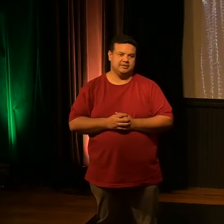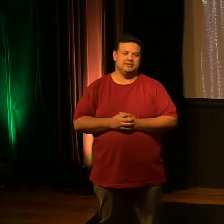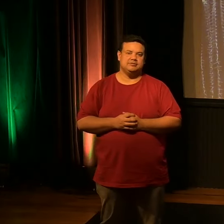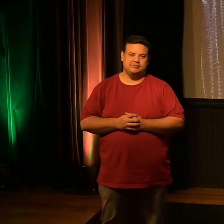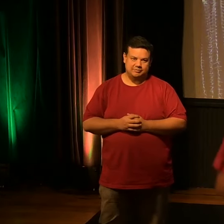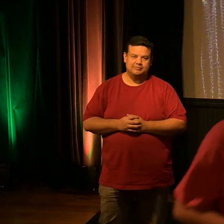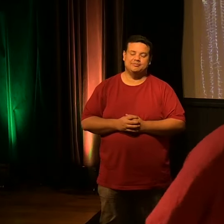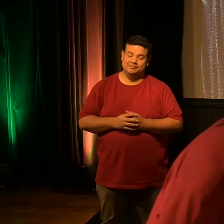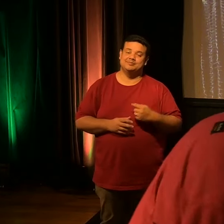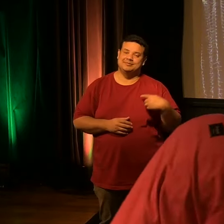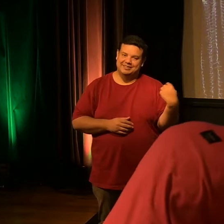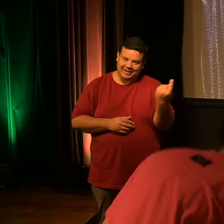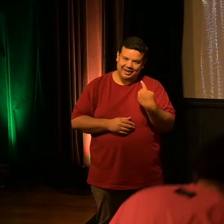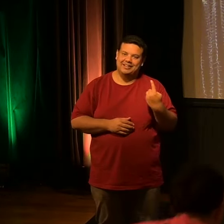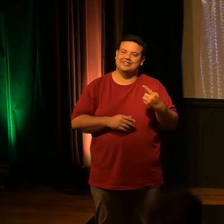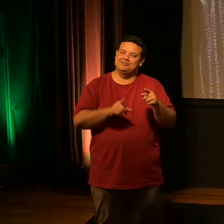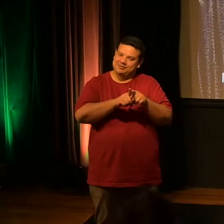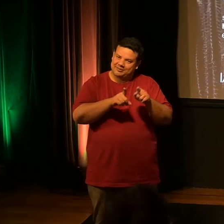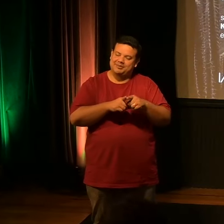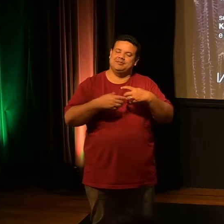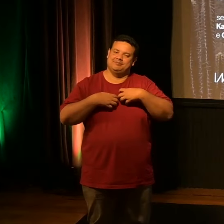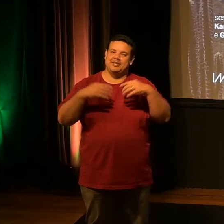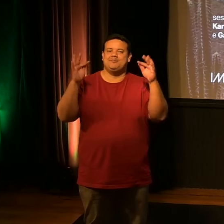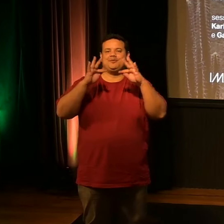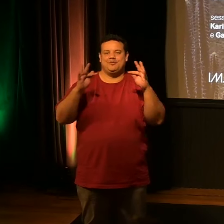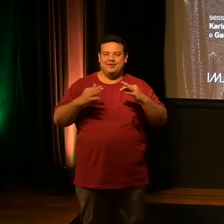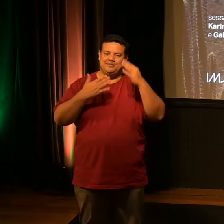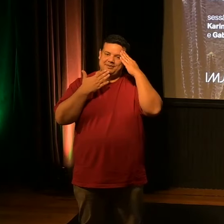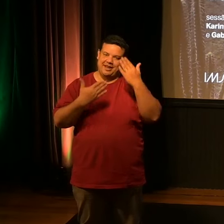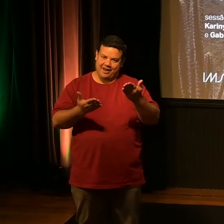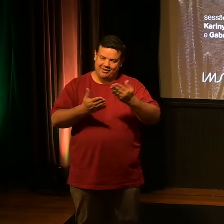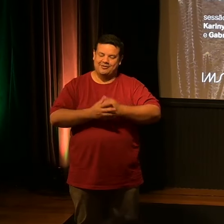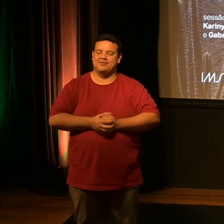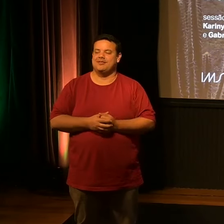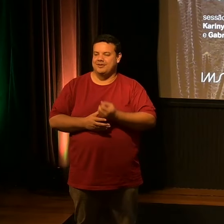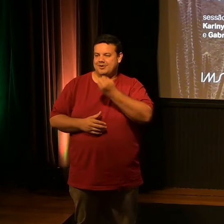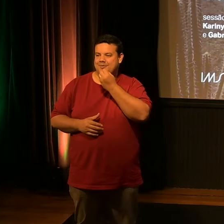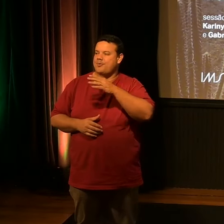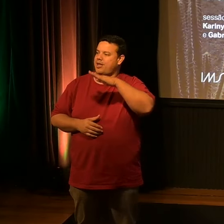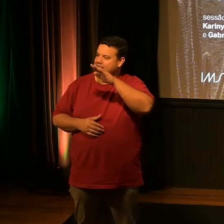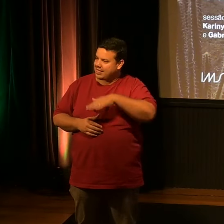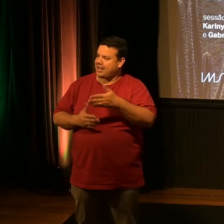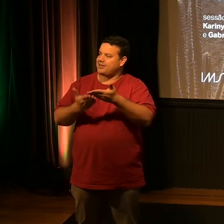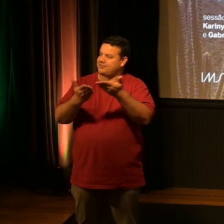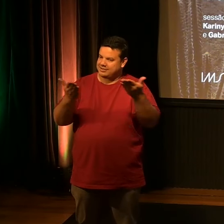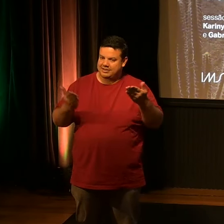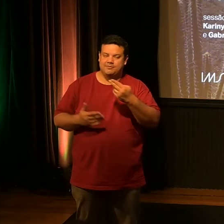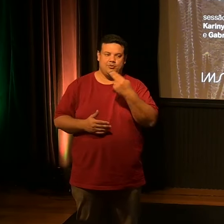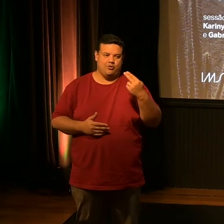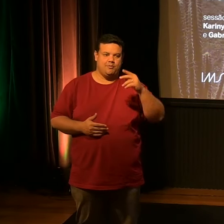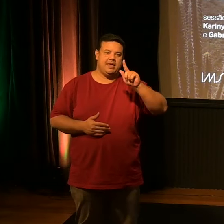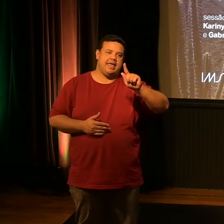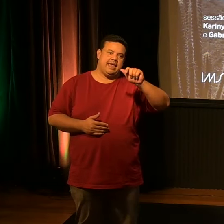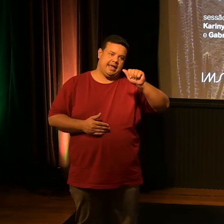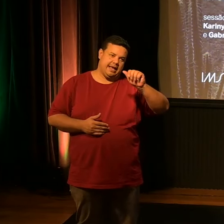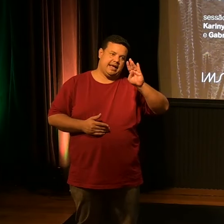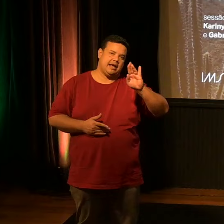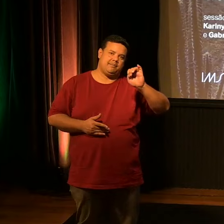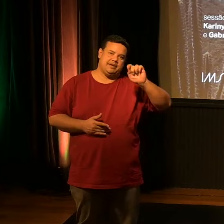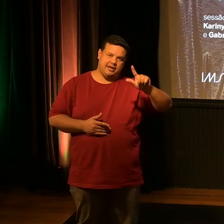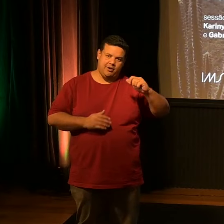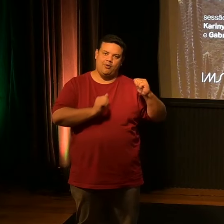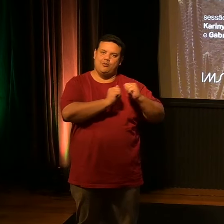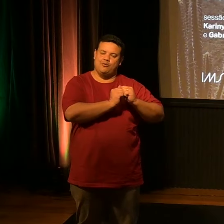A gente também, Thiago, valeu. E aí, pessoal, boa tarde. Eu me chamo Gabriel Araújo, junto com Lorena